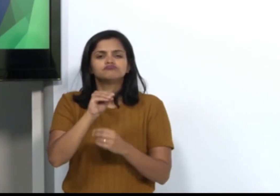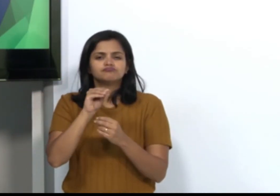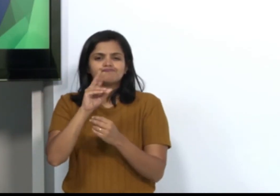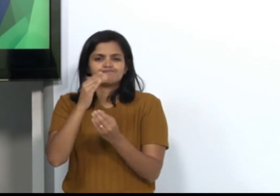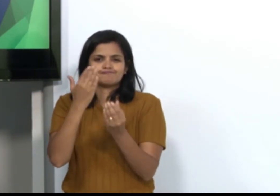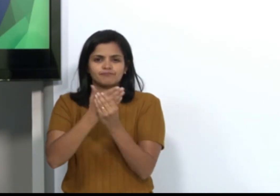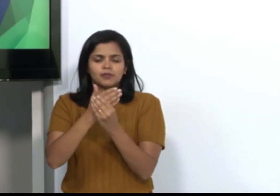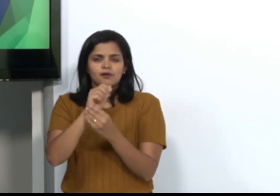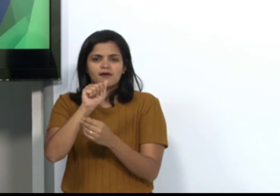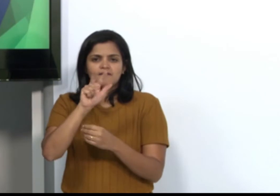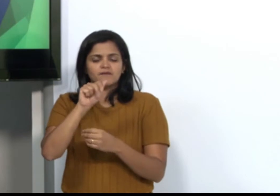no próprio site.